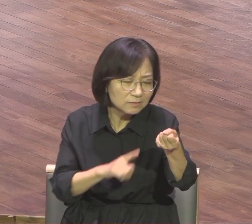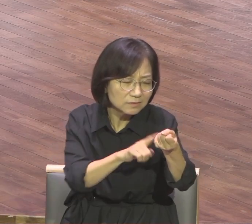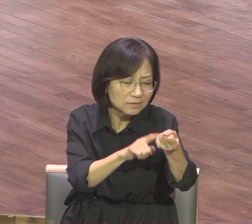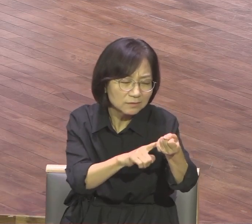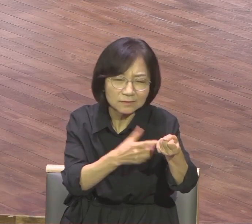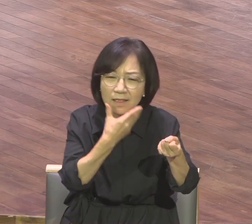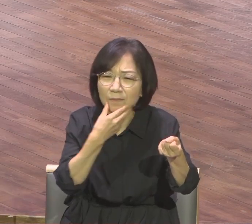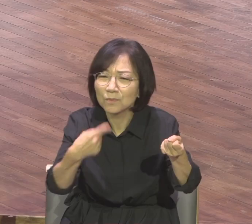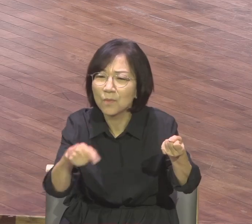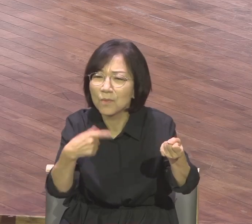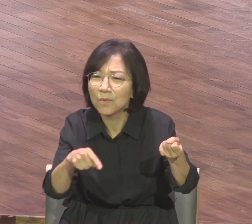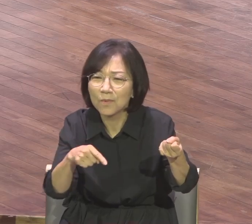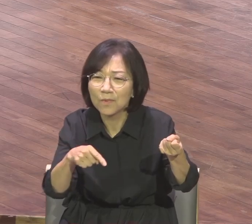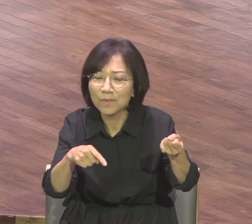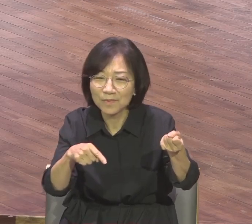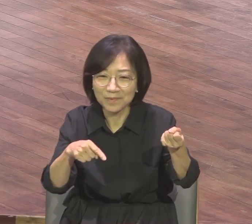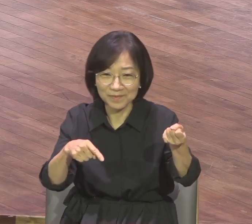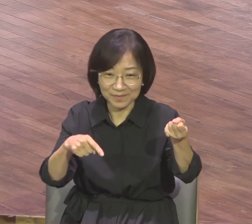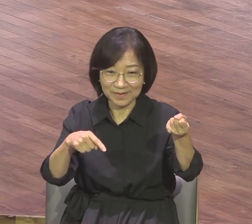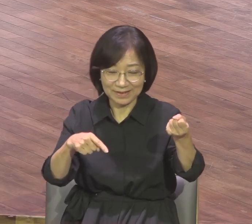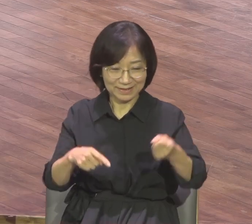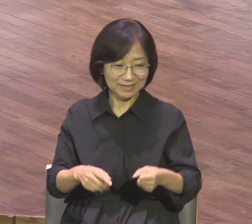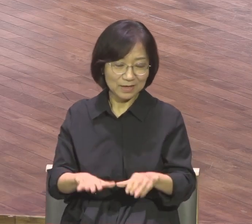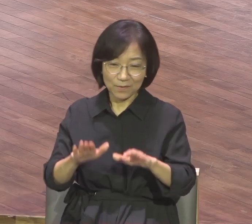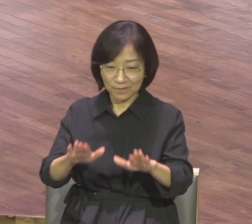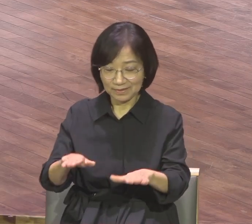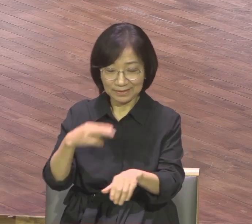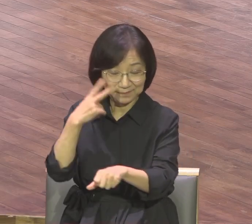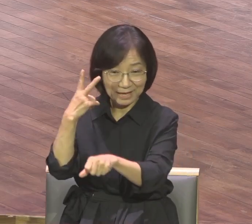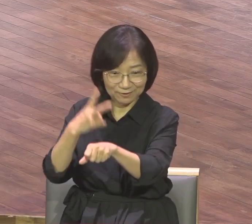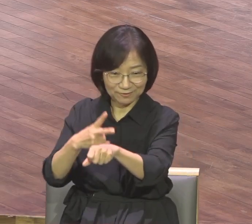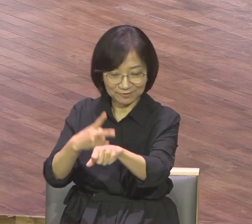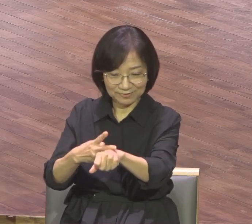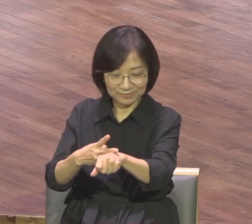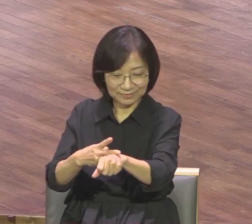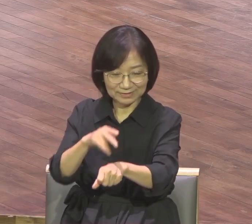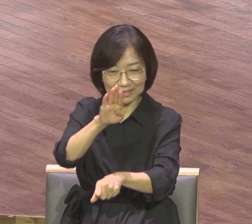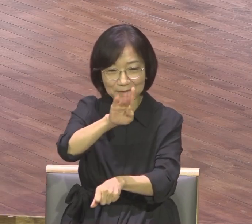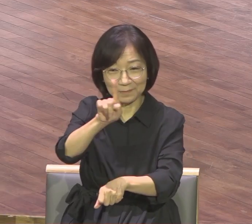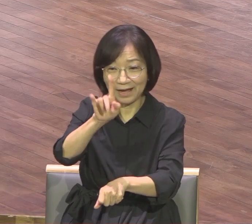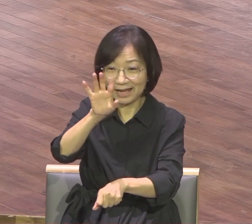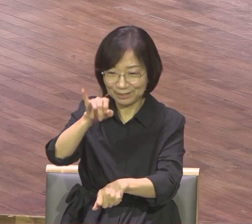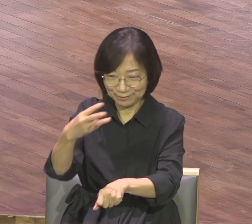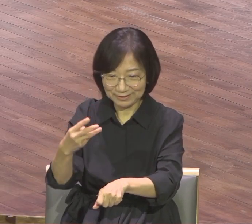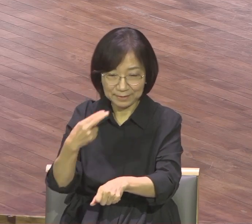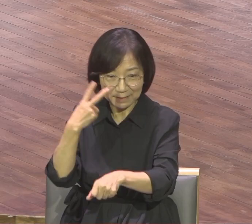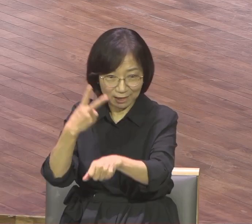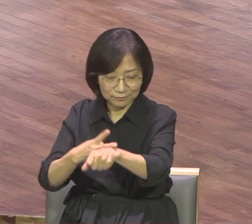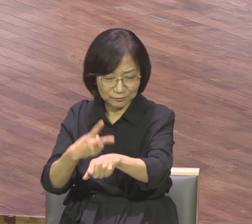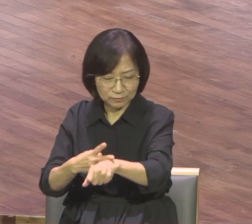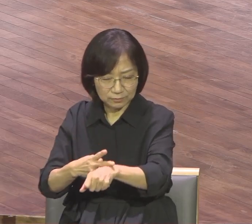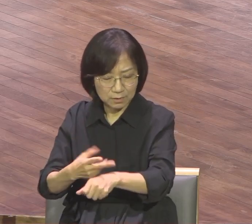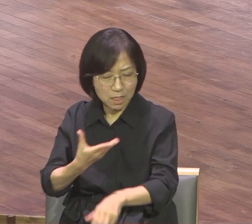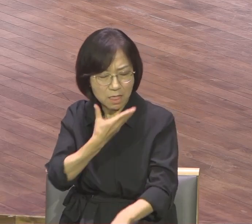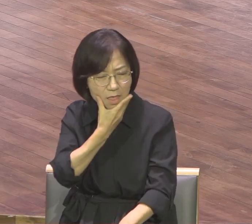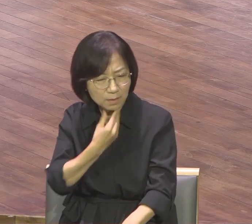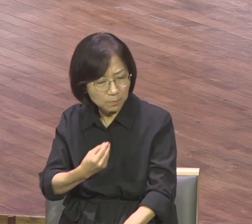무엇으로? 오늘 제목 사도 바울이 무엇으로 행복했는지에